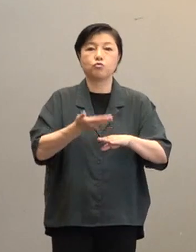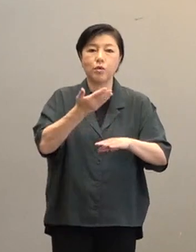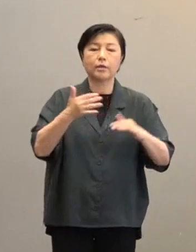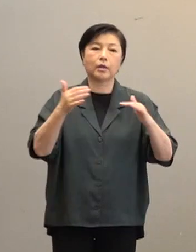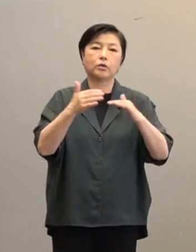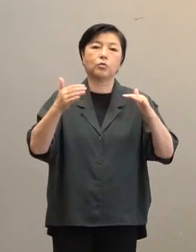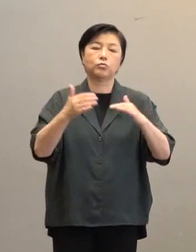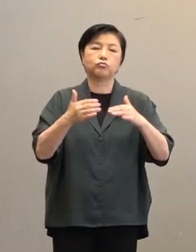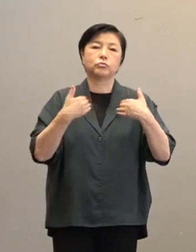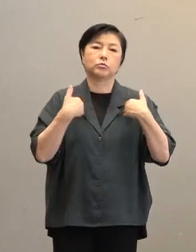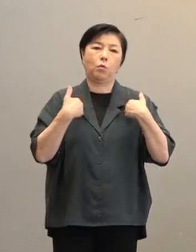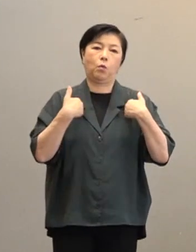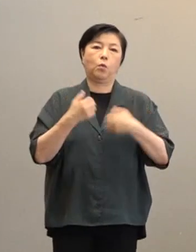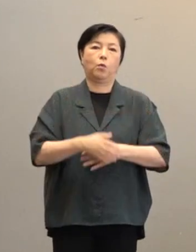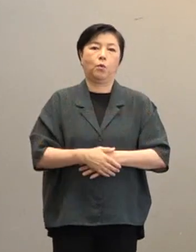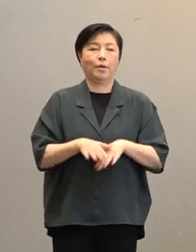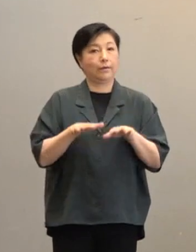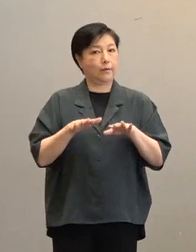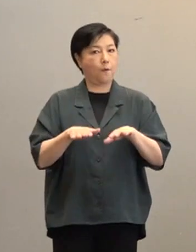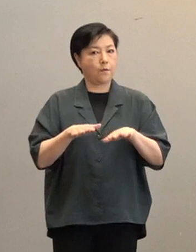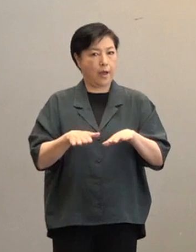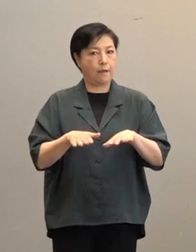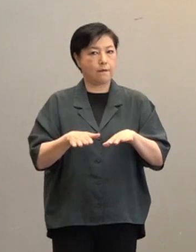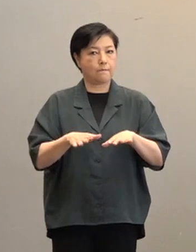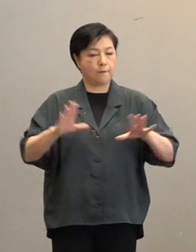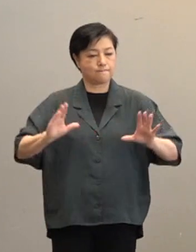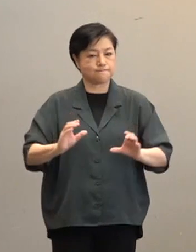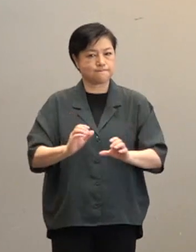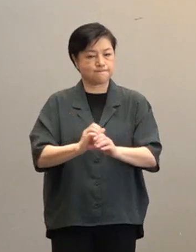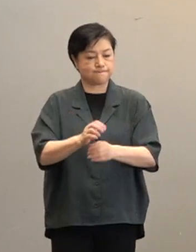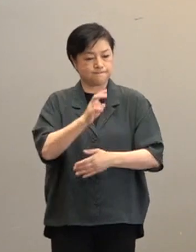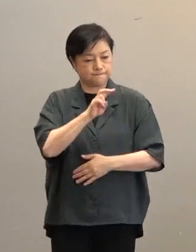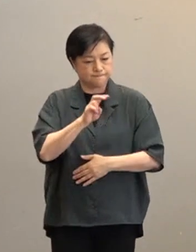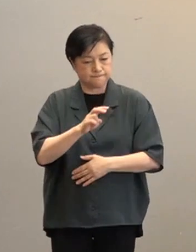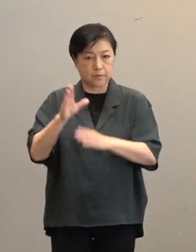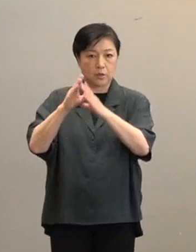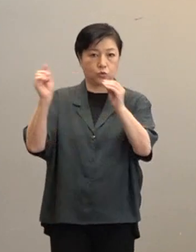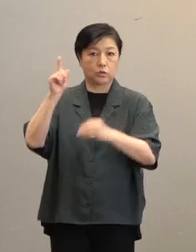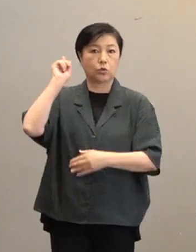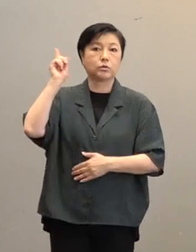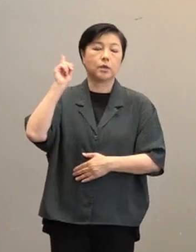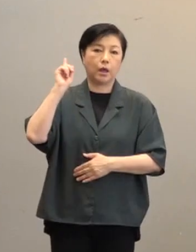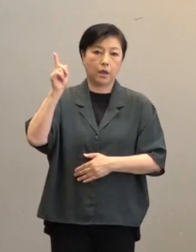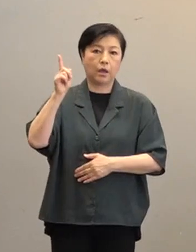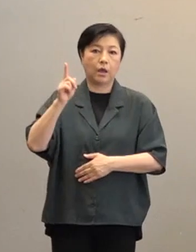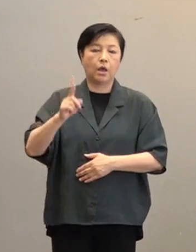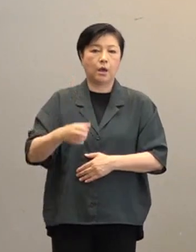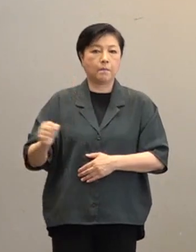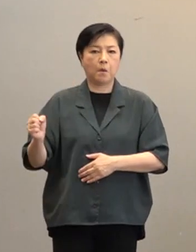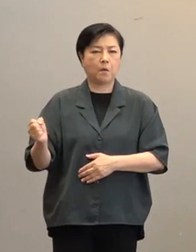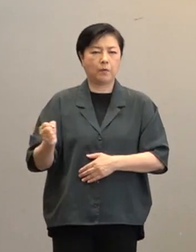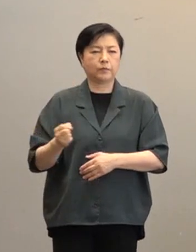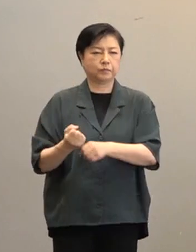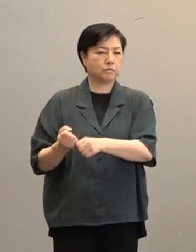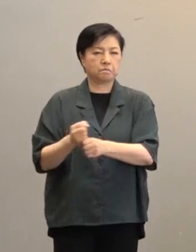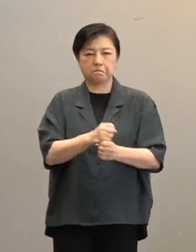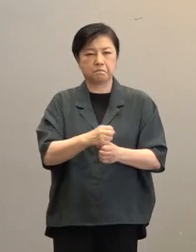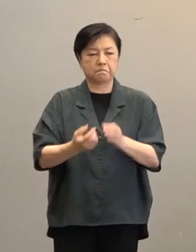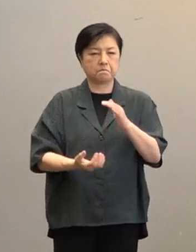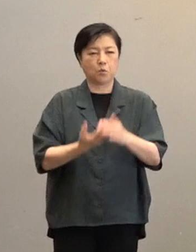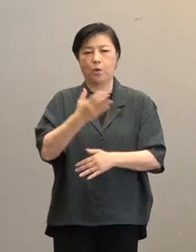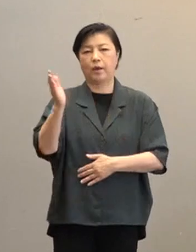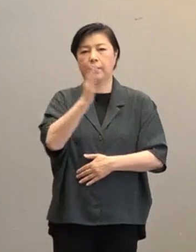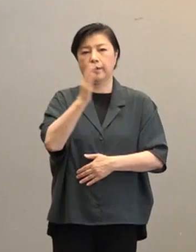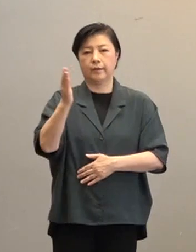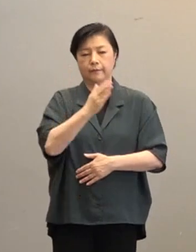要があるというふうに思っています。今回の件はしっかりと総括をして国の方でもですね、再発防止に向けて取り組んでいただきたいというふうに思い